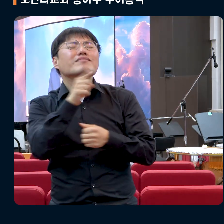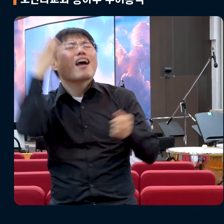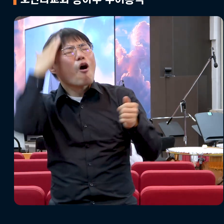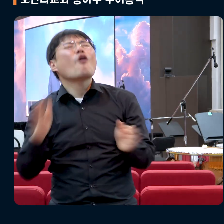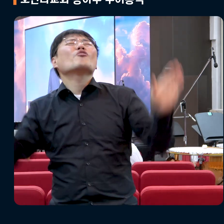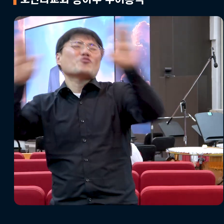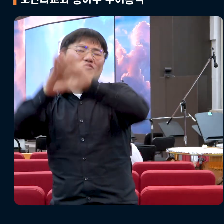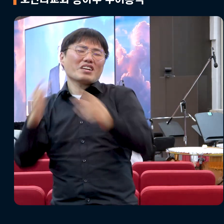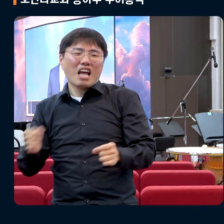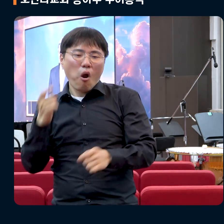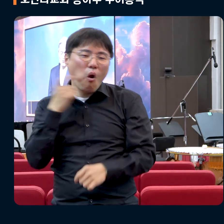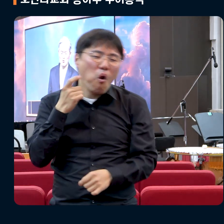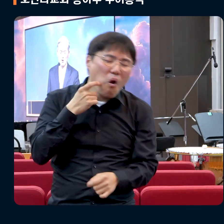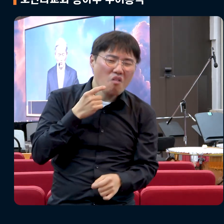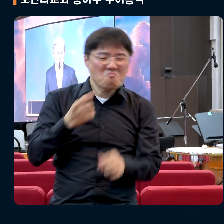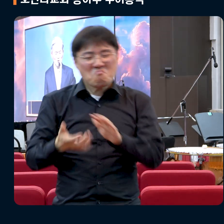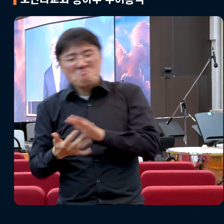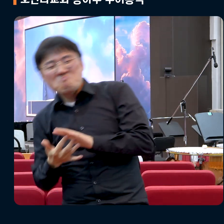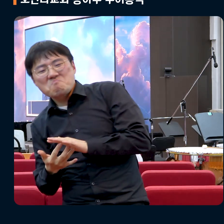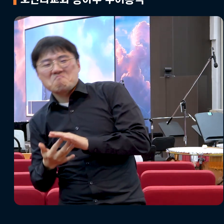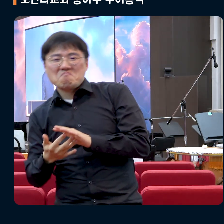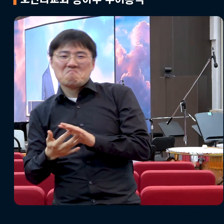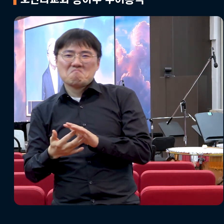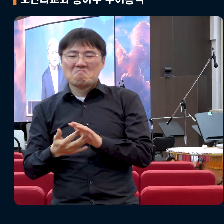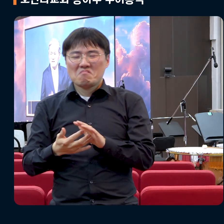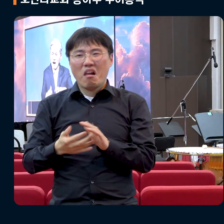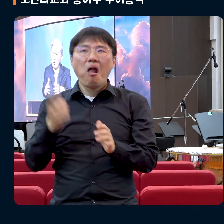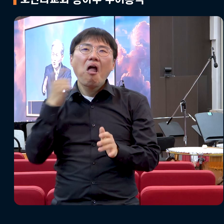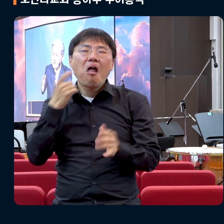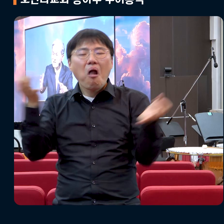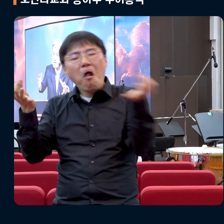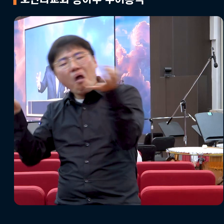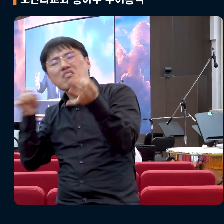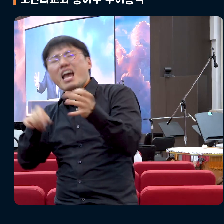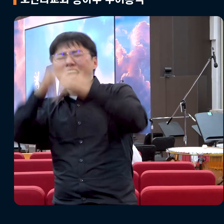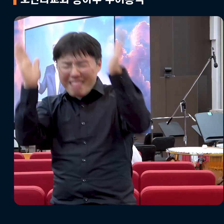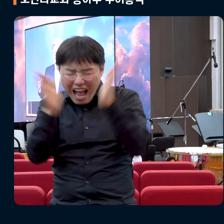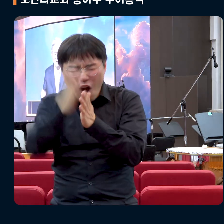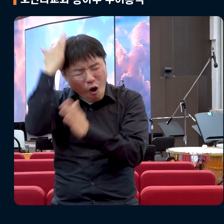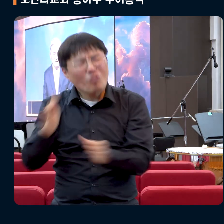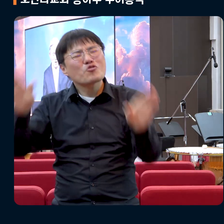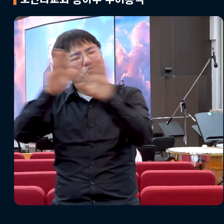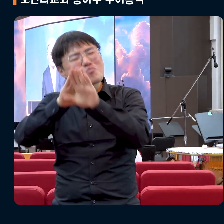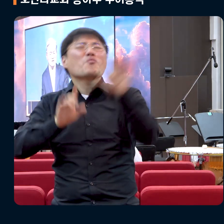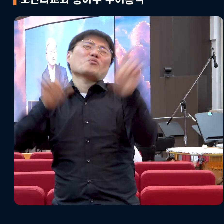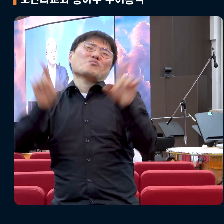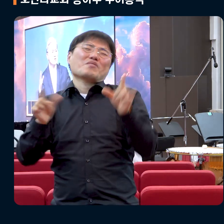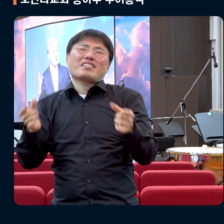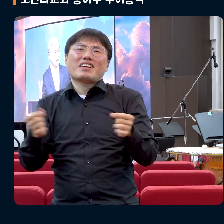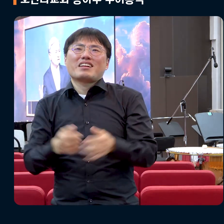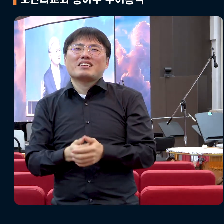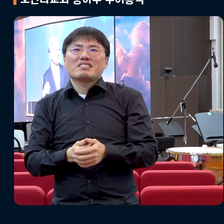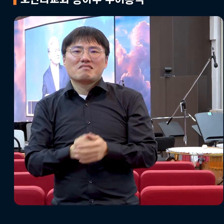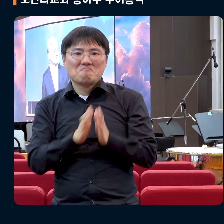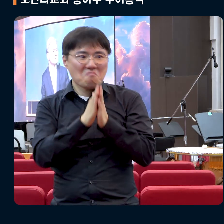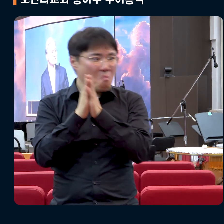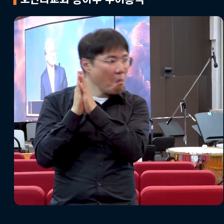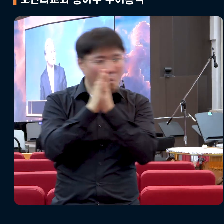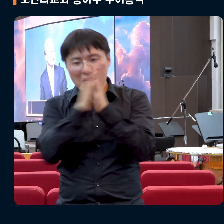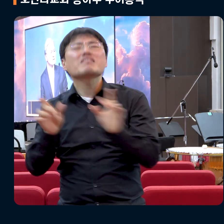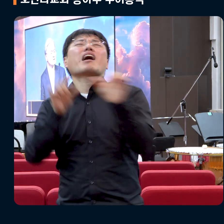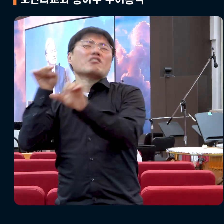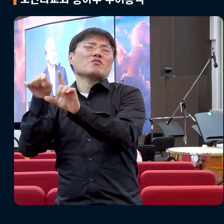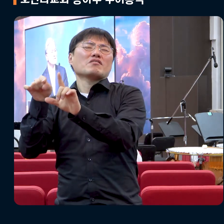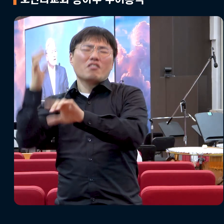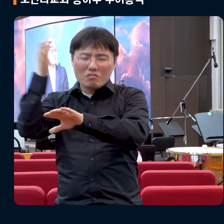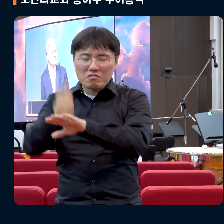바로 어두움이에요. 거짓과 술수, 위선과 기만, 이게 다 어둠의 증상 아닙니까? 예를 들면 이중생활하는